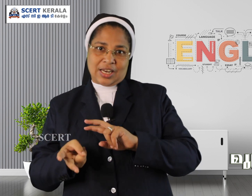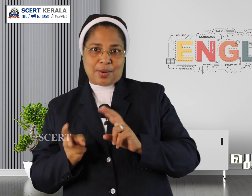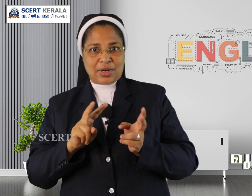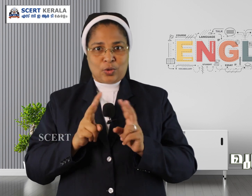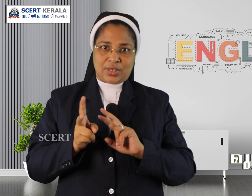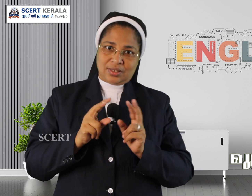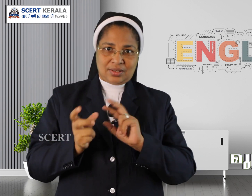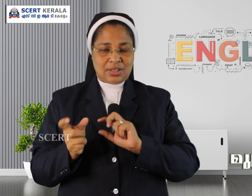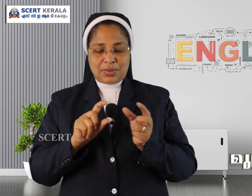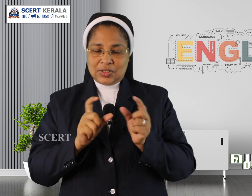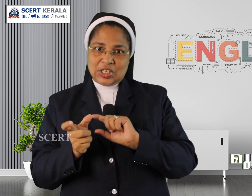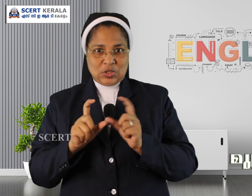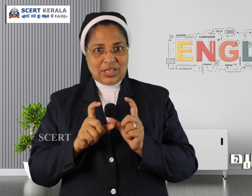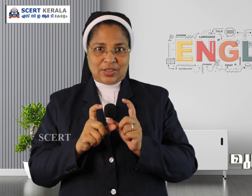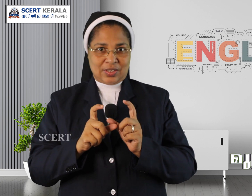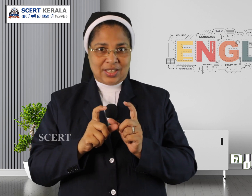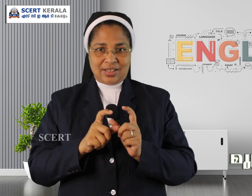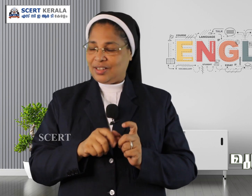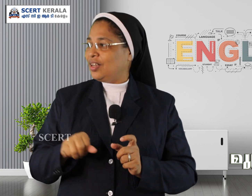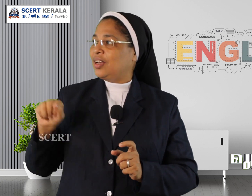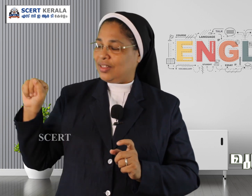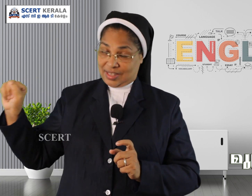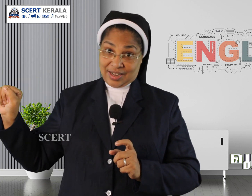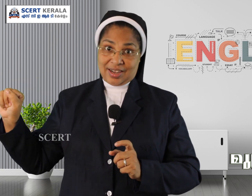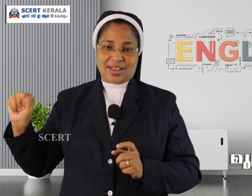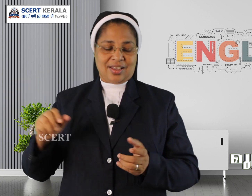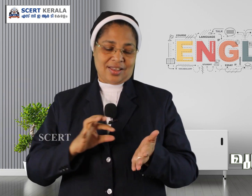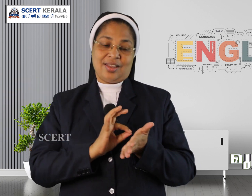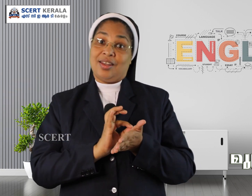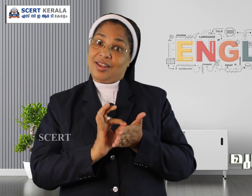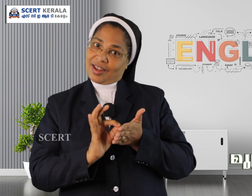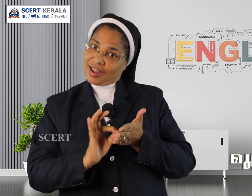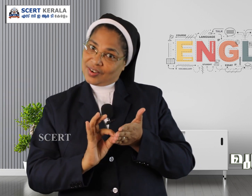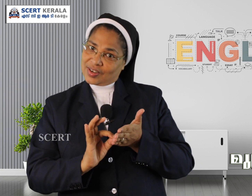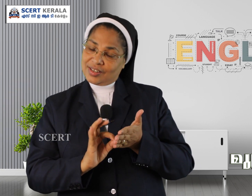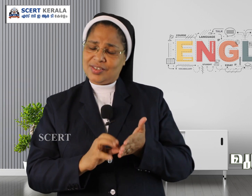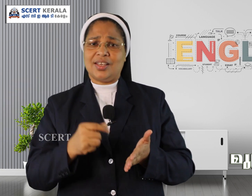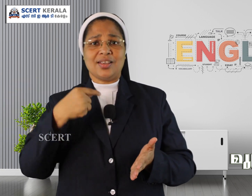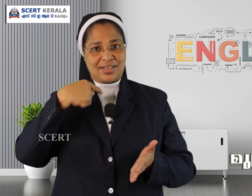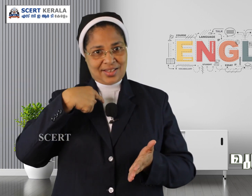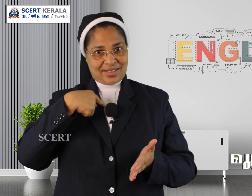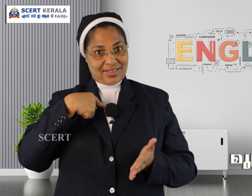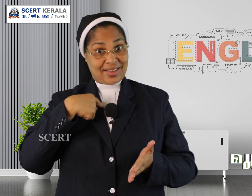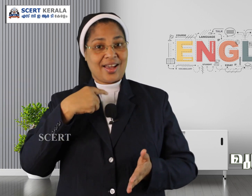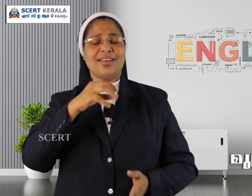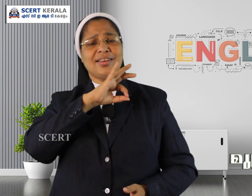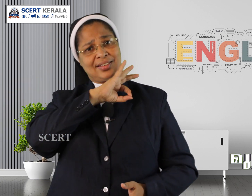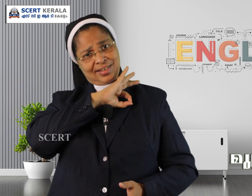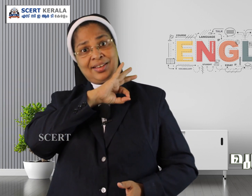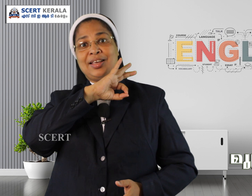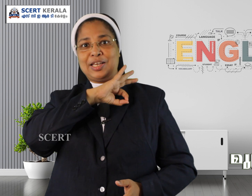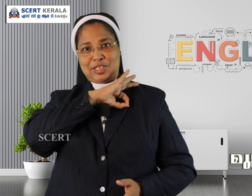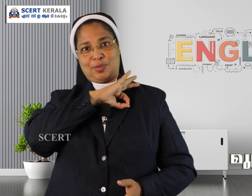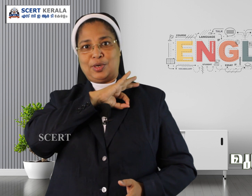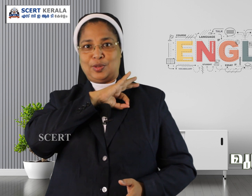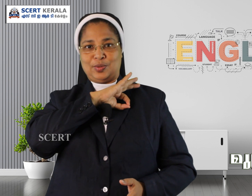ഗ്രാമർ അങ്ങോട്ട് നമ്മൾ ട്വിസ്റ്റ് ചെയ്യുന്നുണ്ട്. നിൻ്റെ ഹാൻഡ് റൈറ്റിംഗ് ഞാൻ ഇഷ്ടപ്പെടുന്നു.